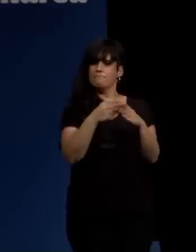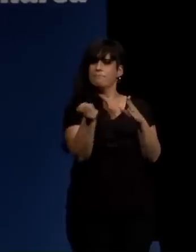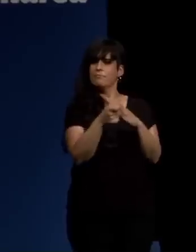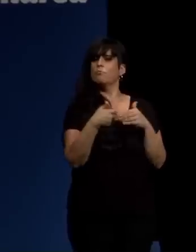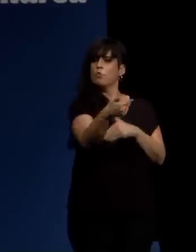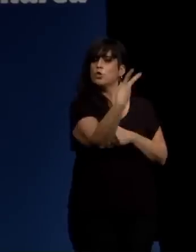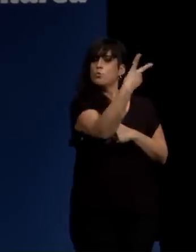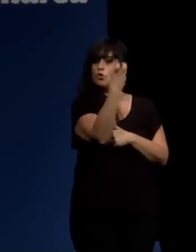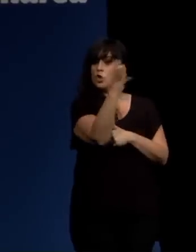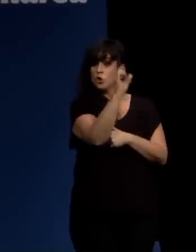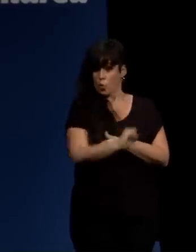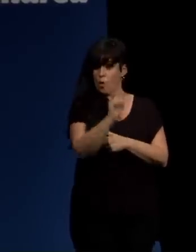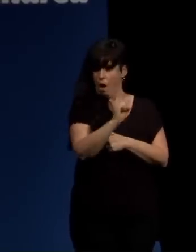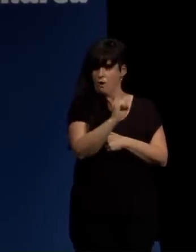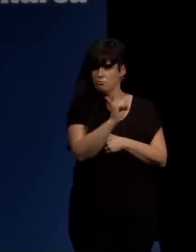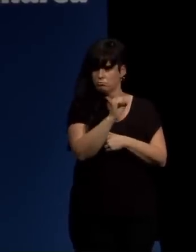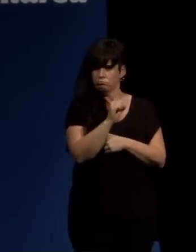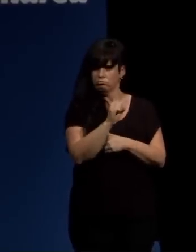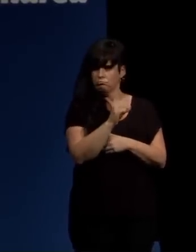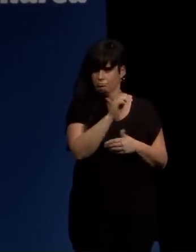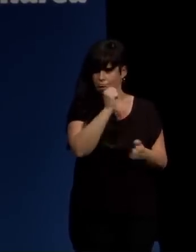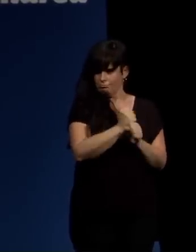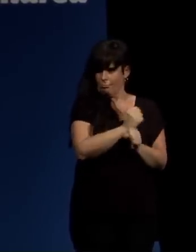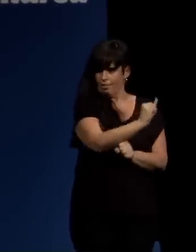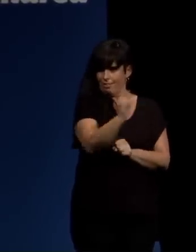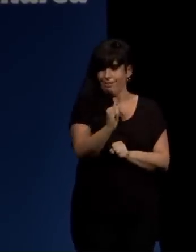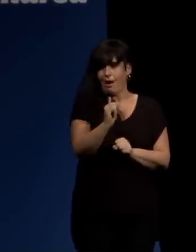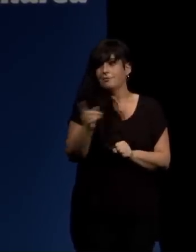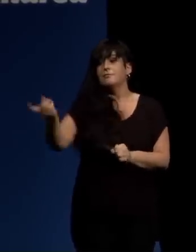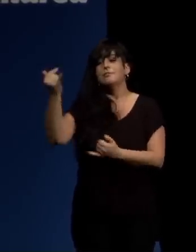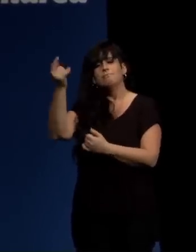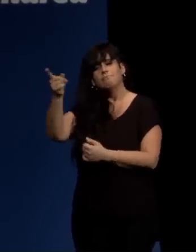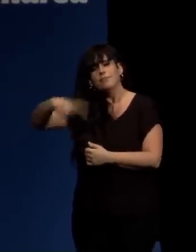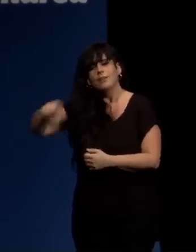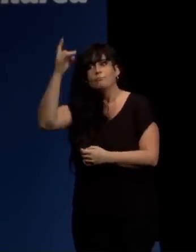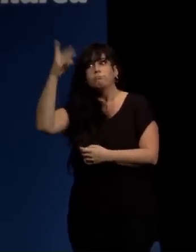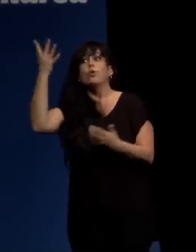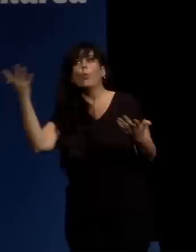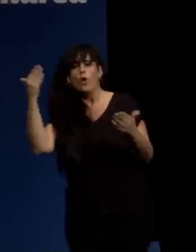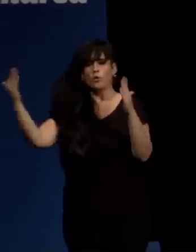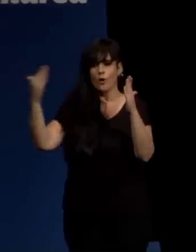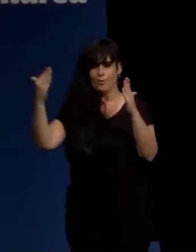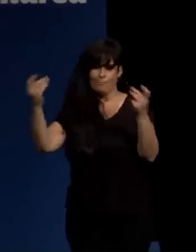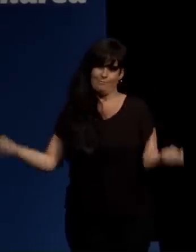250 anos, e todo eso ocúrreselles en plena campaña electoral cando non tiveron tempo de facelo nos